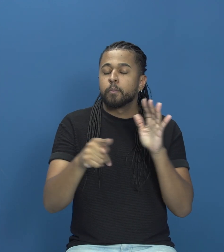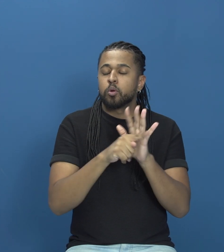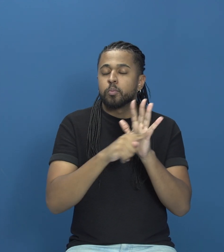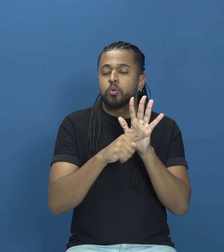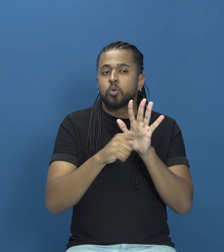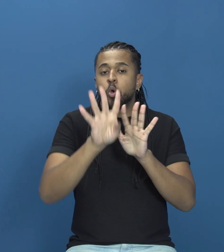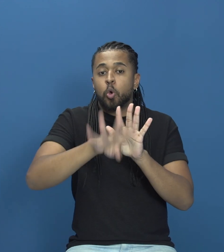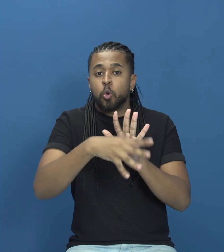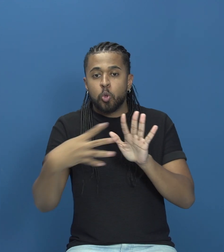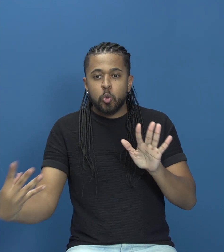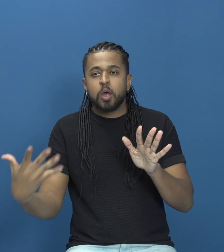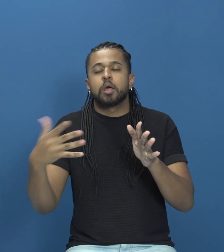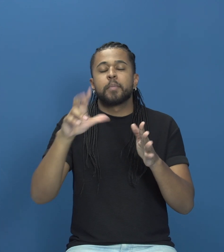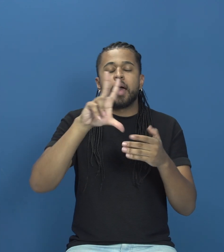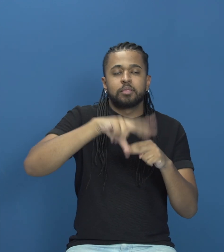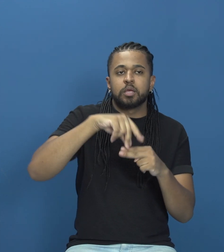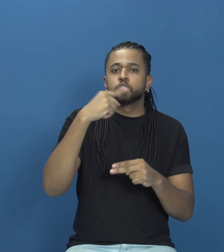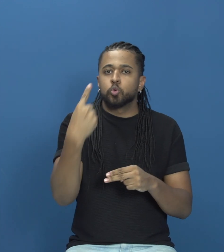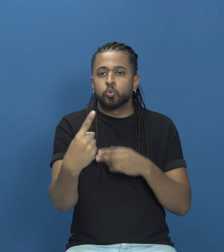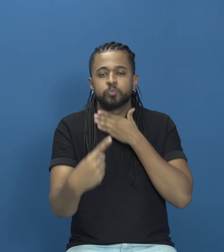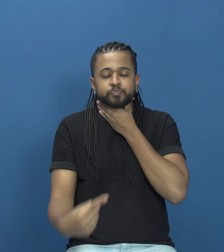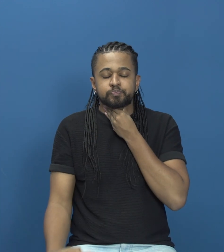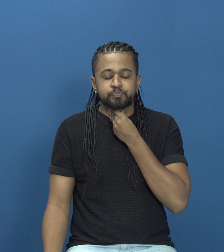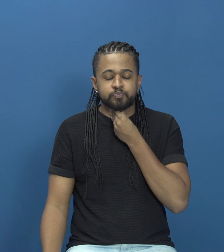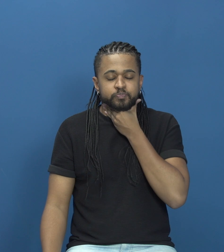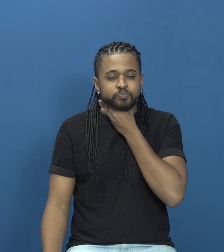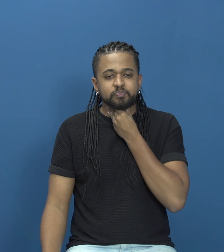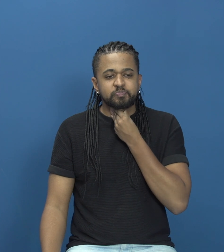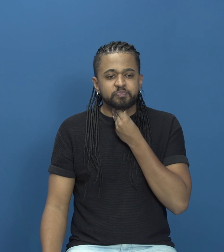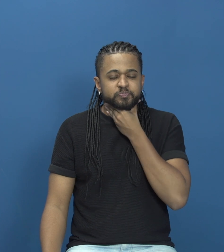do anexo 1 do presente edital.